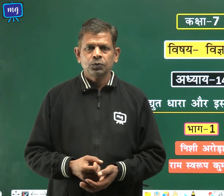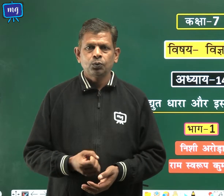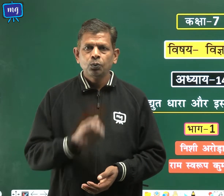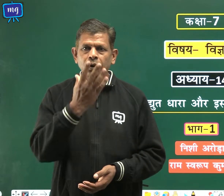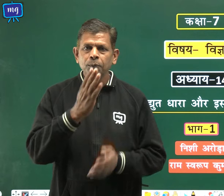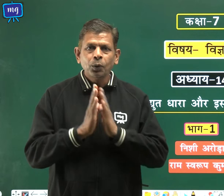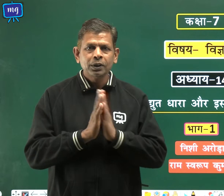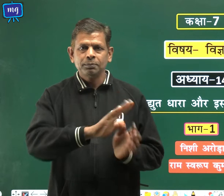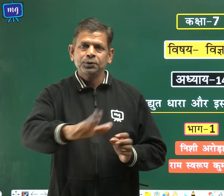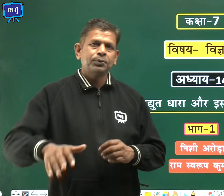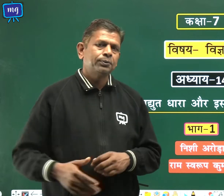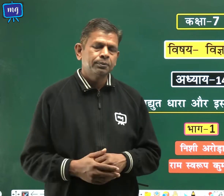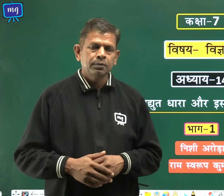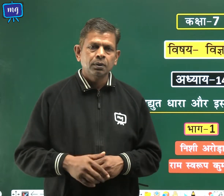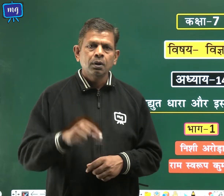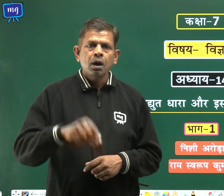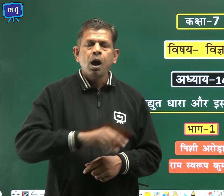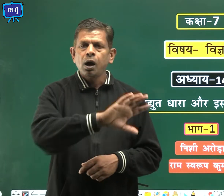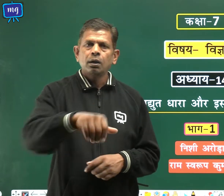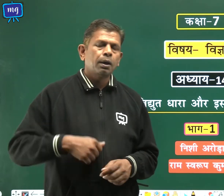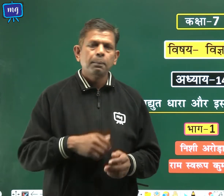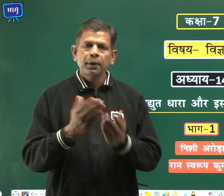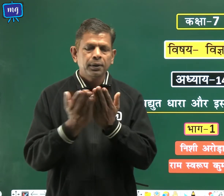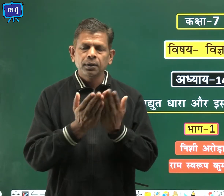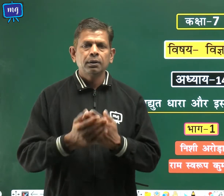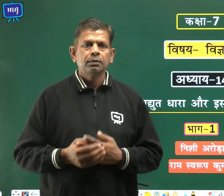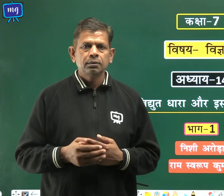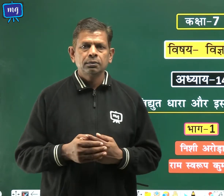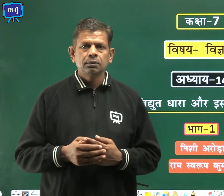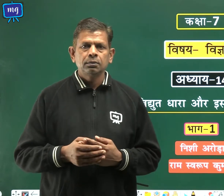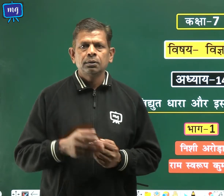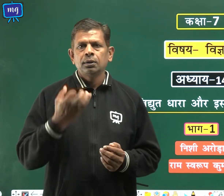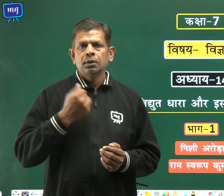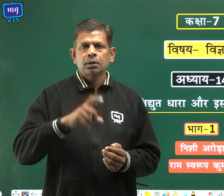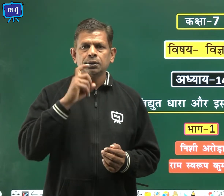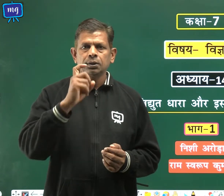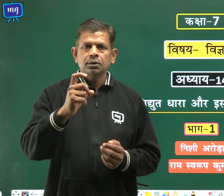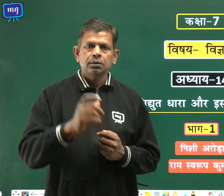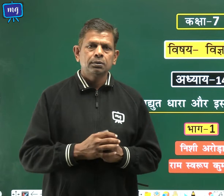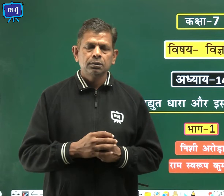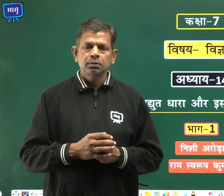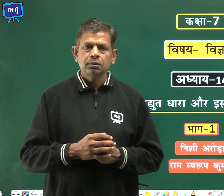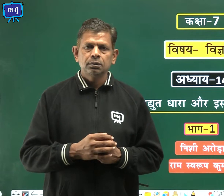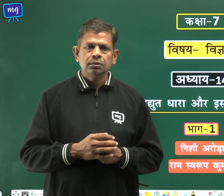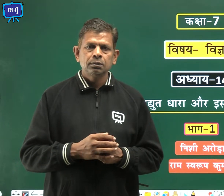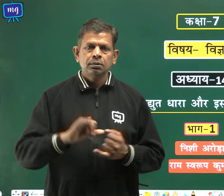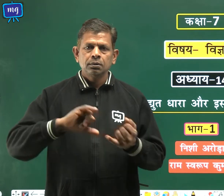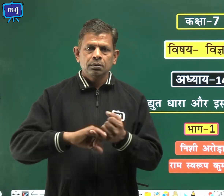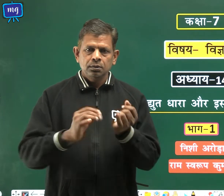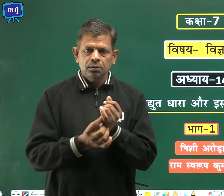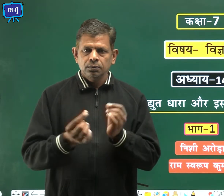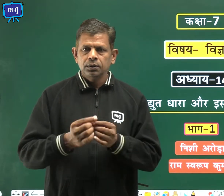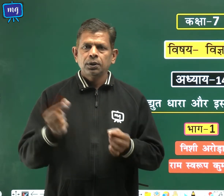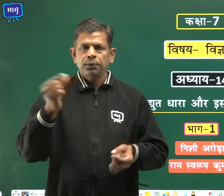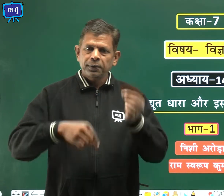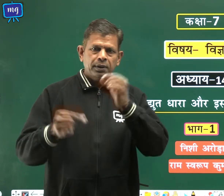गुड मॉर्निंग बच्चों। आज हम पढ़ेंगे कक्षा 7 विषय विज्ञान